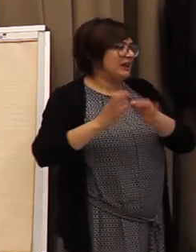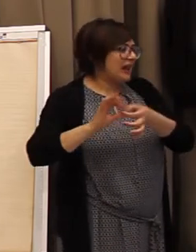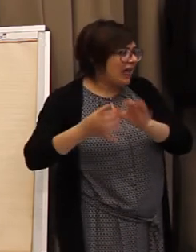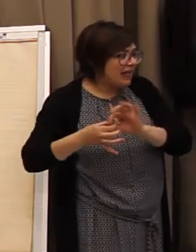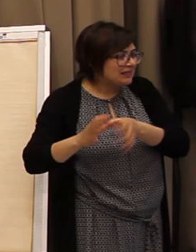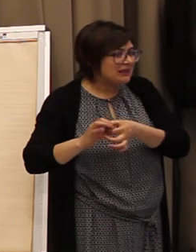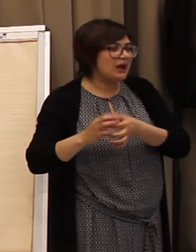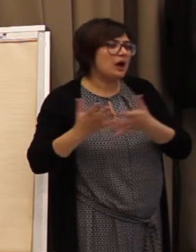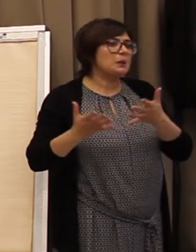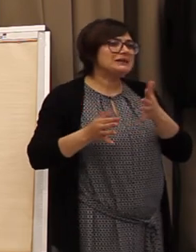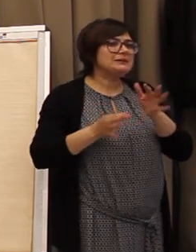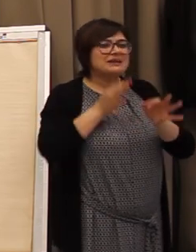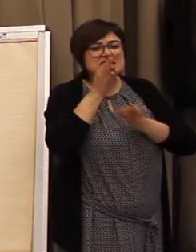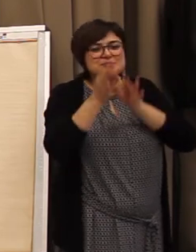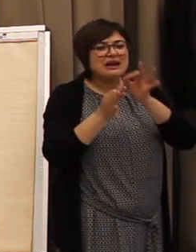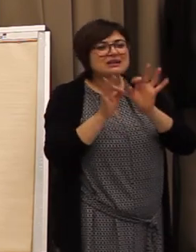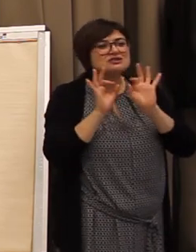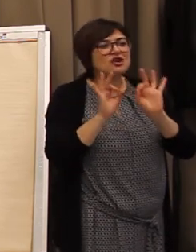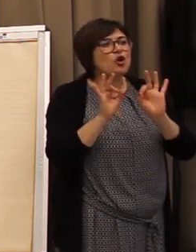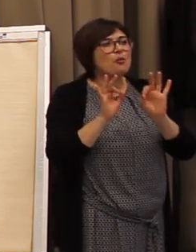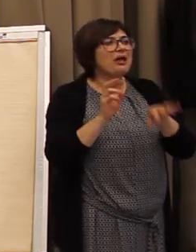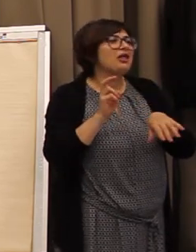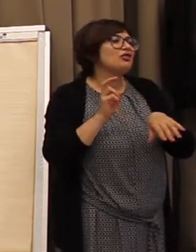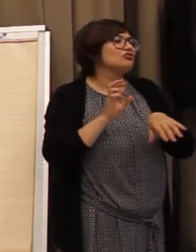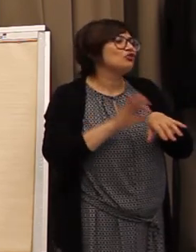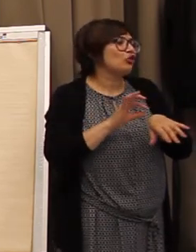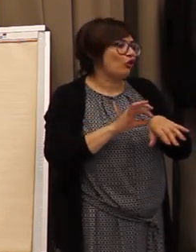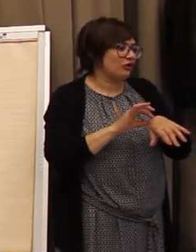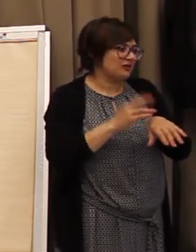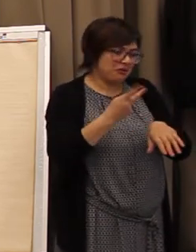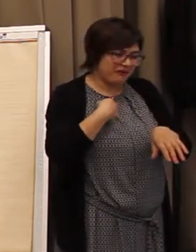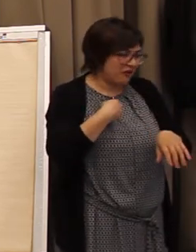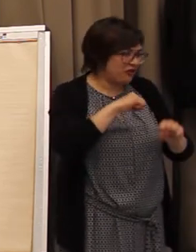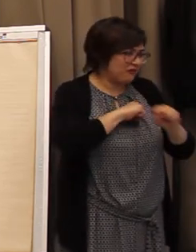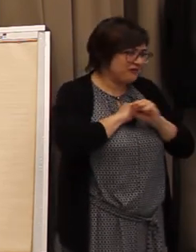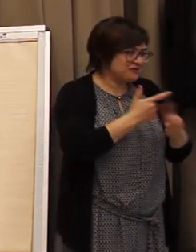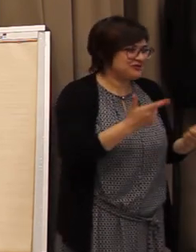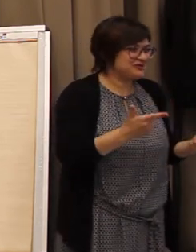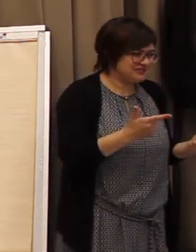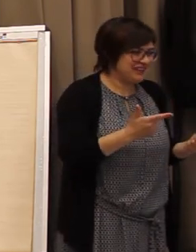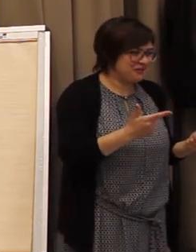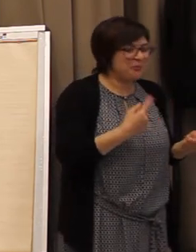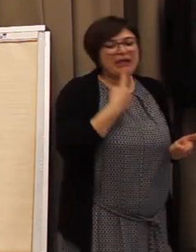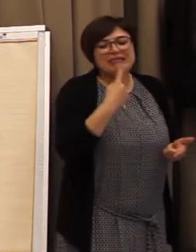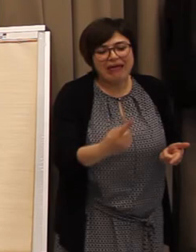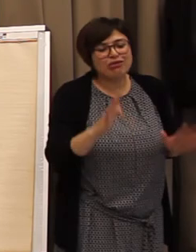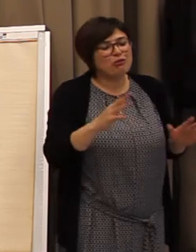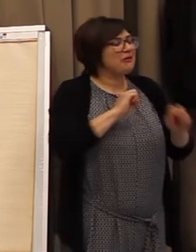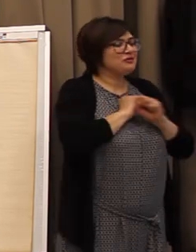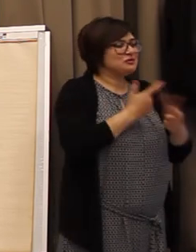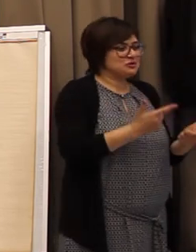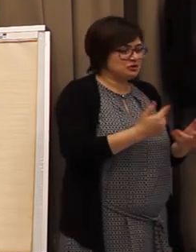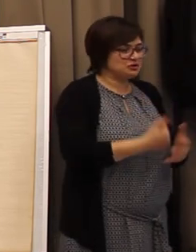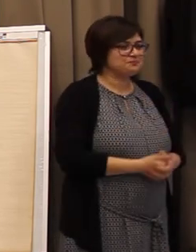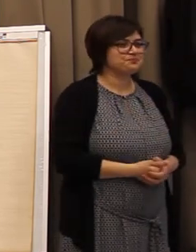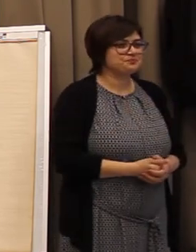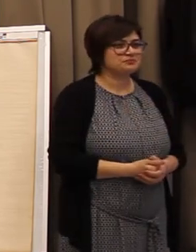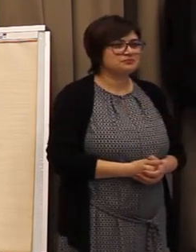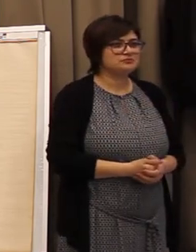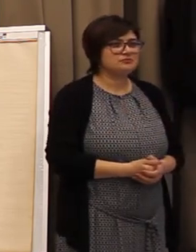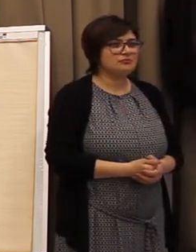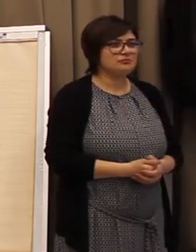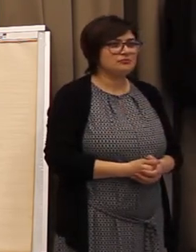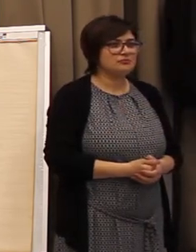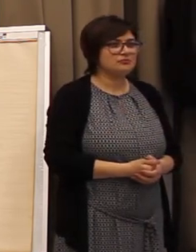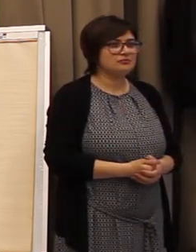quindi una spiegazione medica. Però io non me lo creia. Ma io non lo credevo. Y él, con 8 años, me